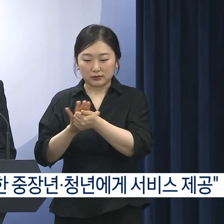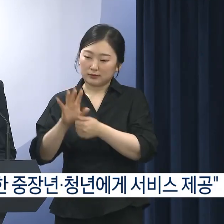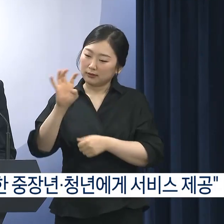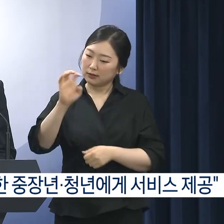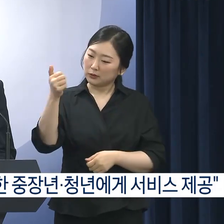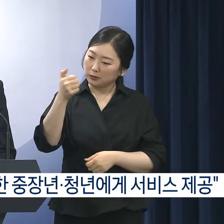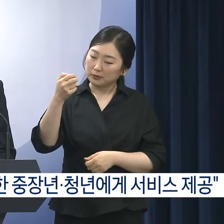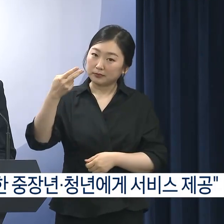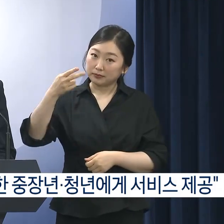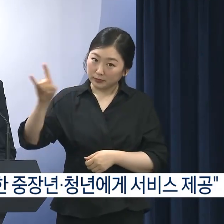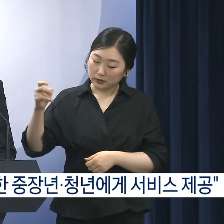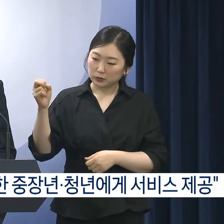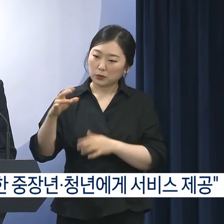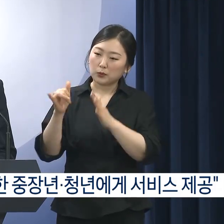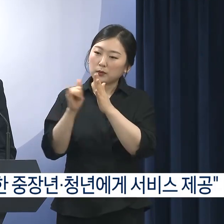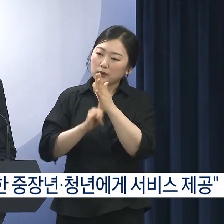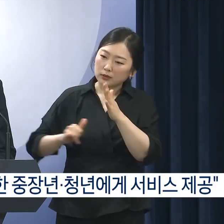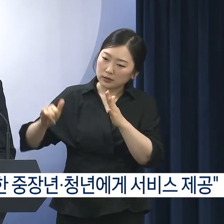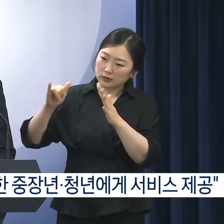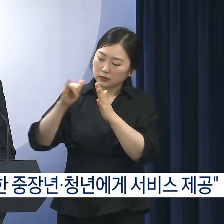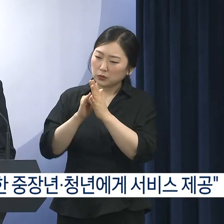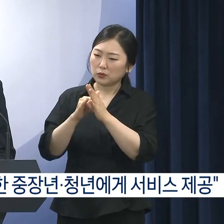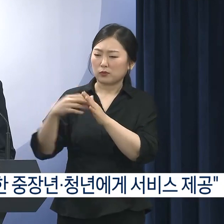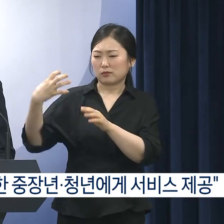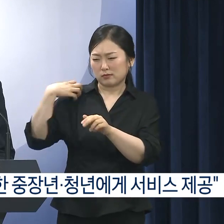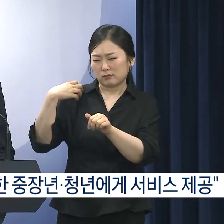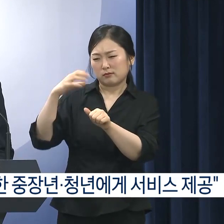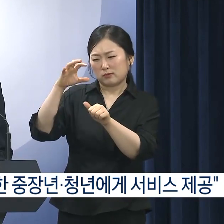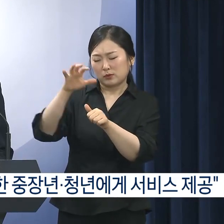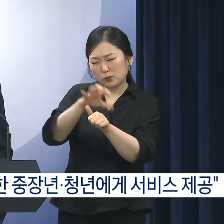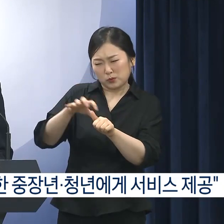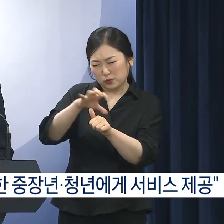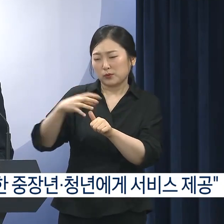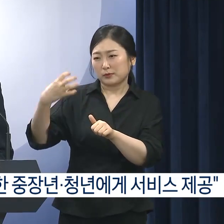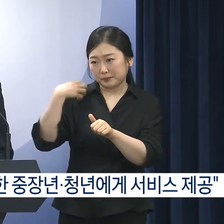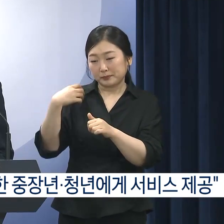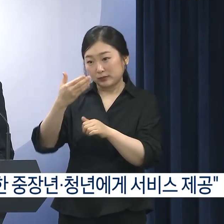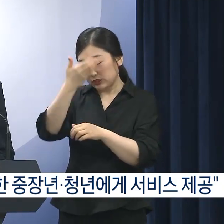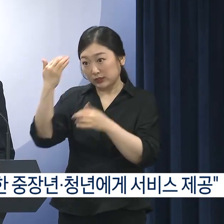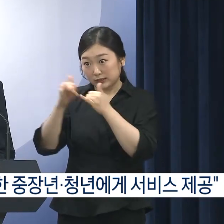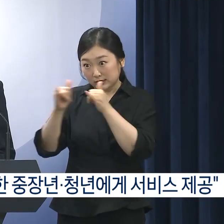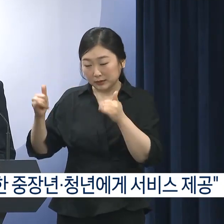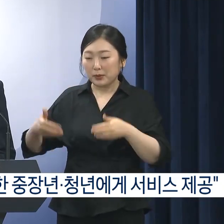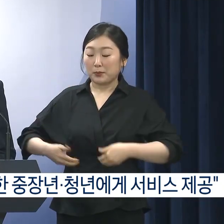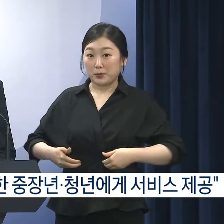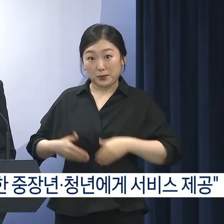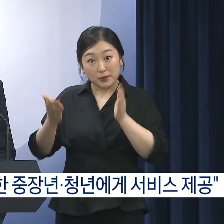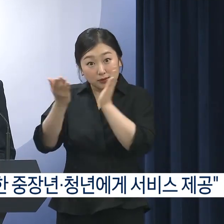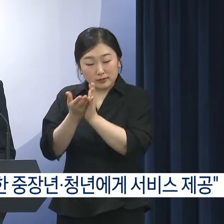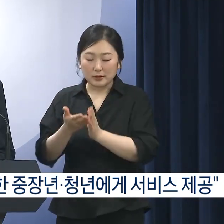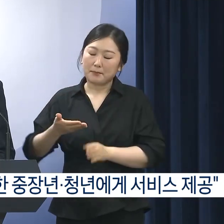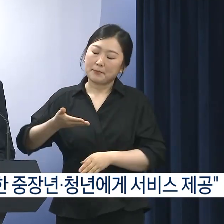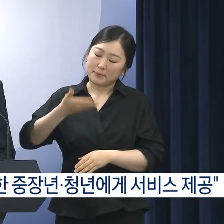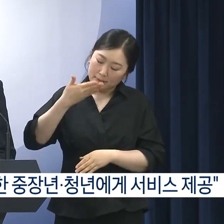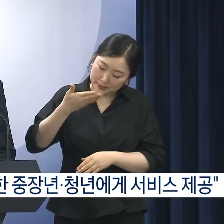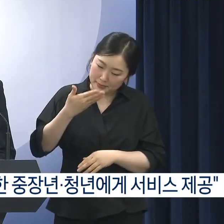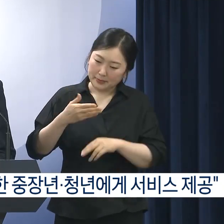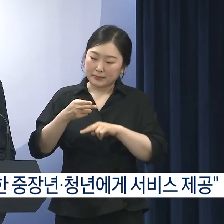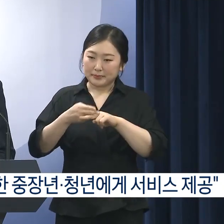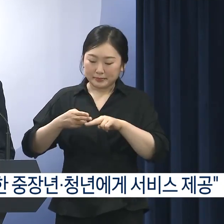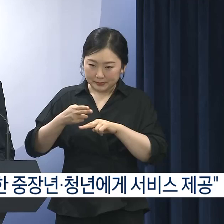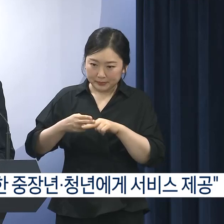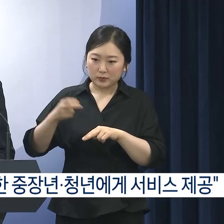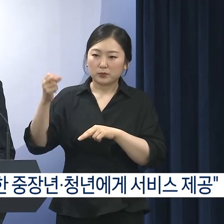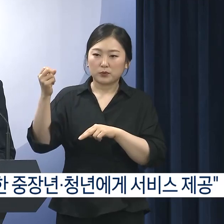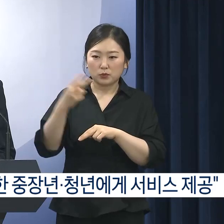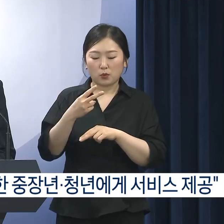돌봄 청년의 수요를 반영한 다양한 서비스로 구성하겠습니다. 식사, 영양관리, 병원 동행, 간병